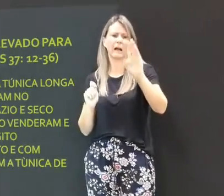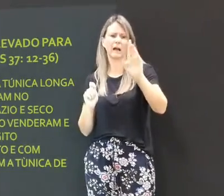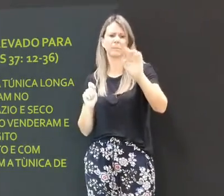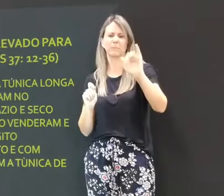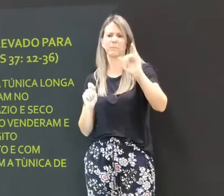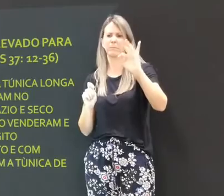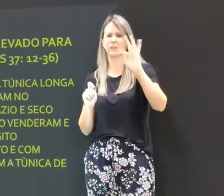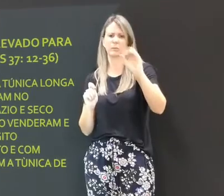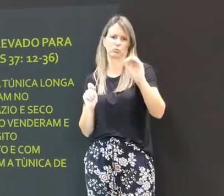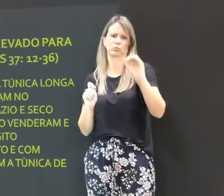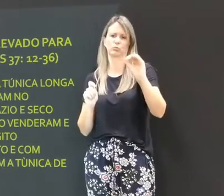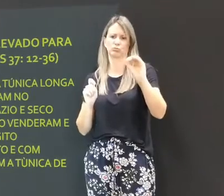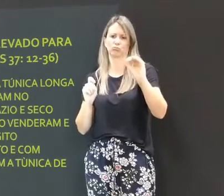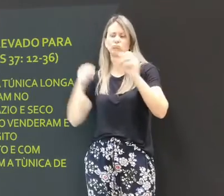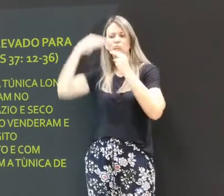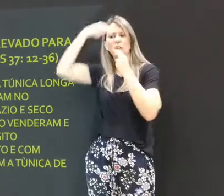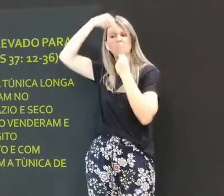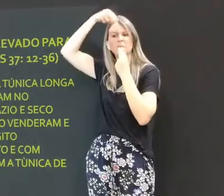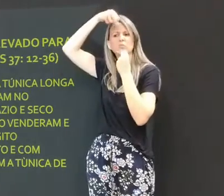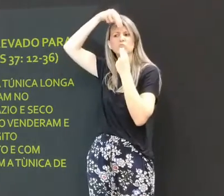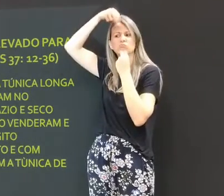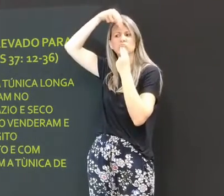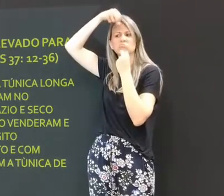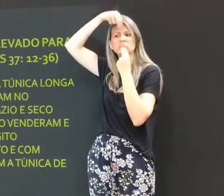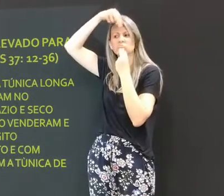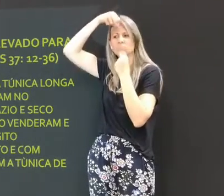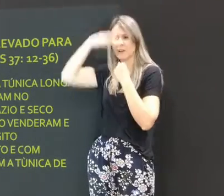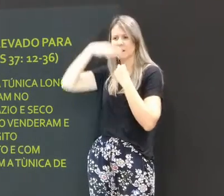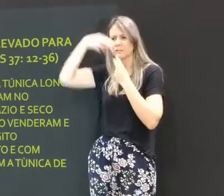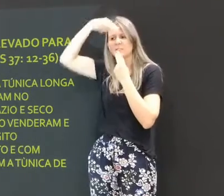um cabrito. Esse é o sinal de cabrito.